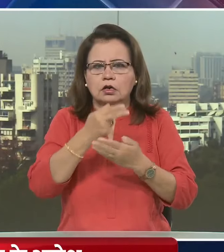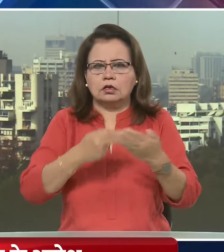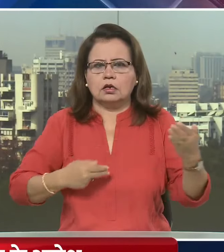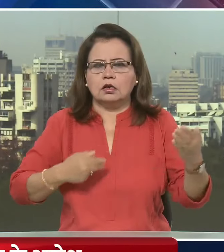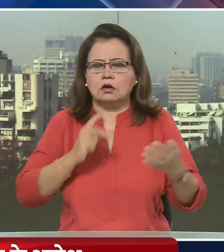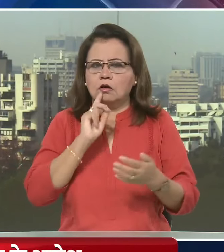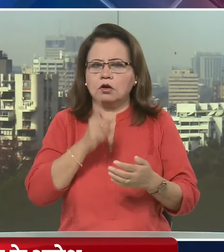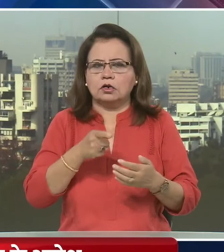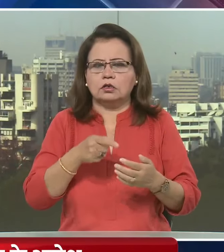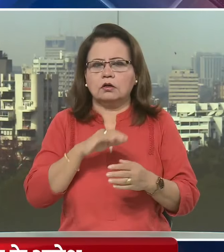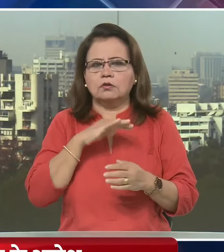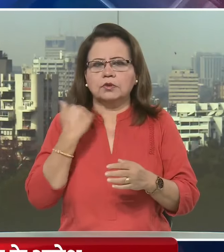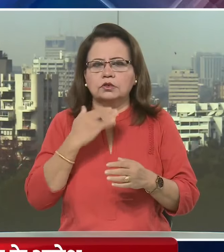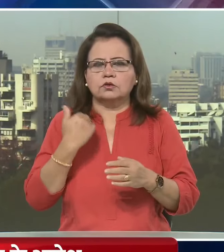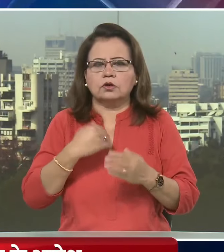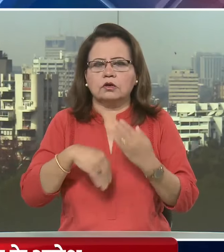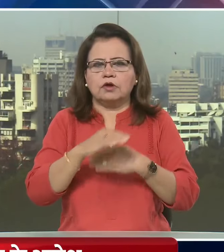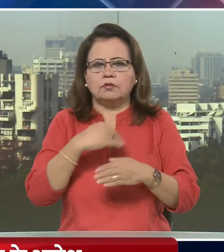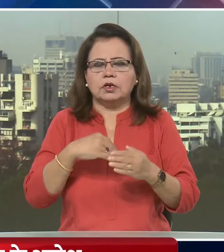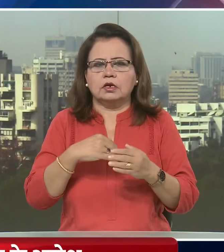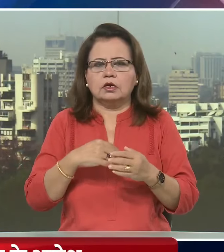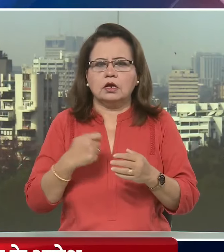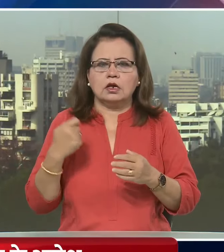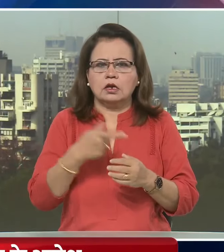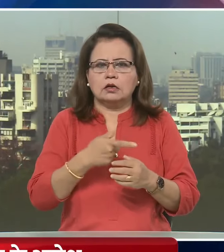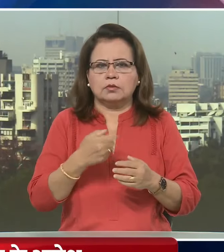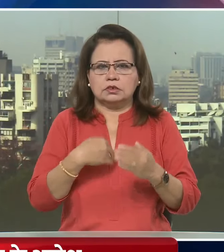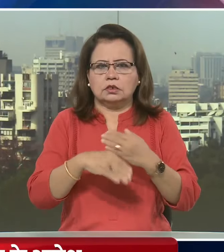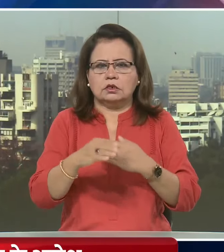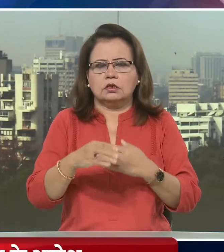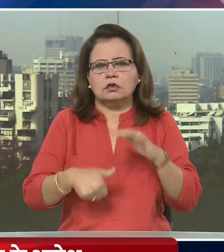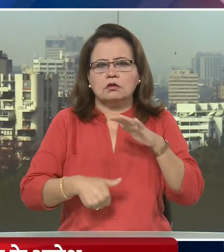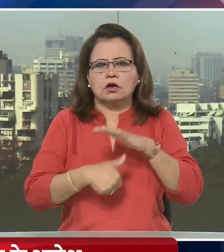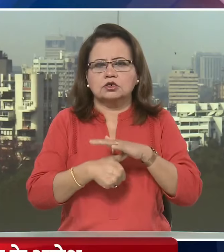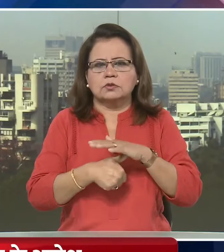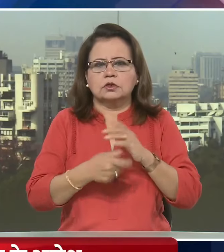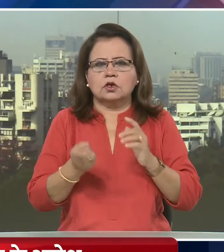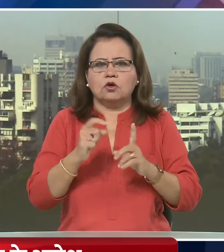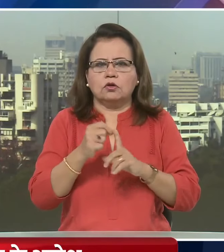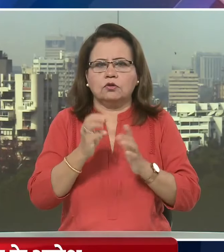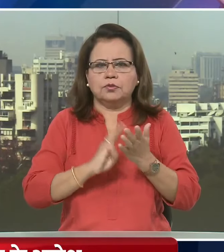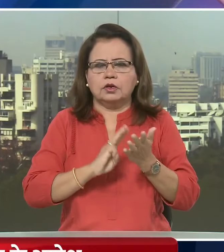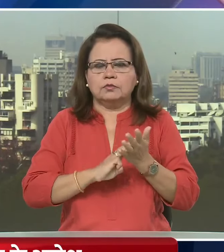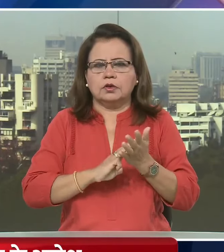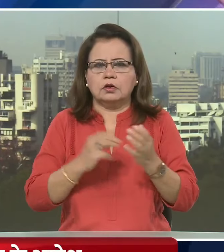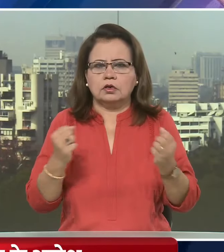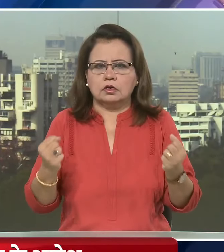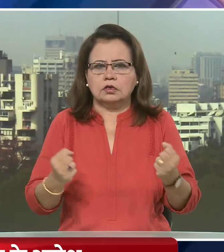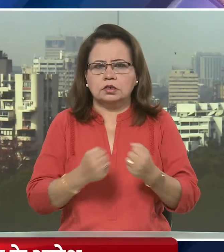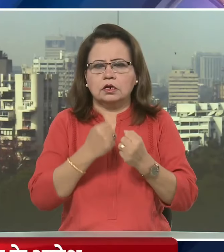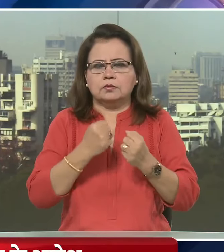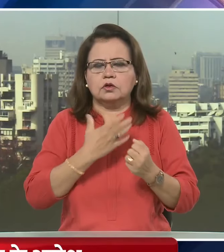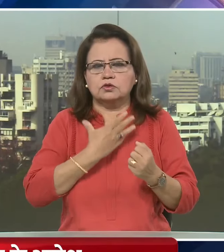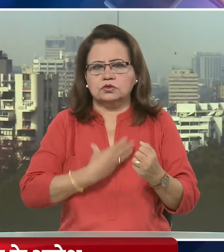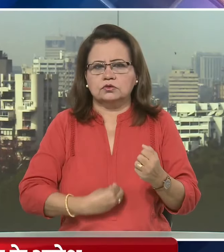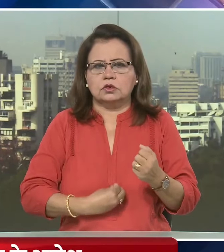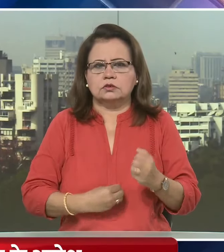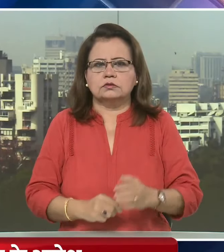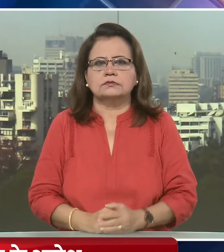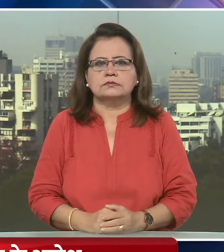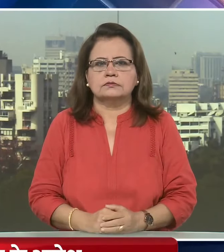आदेश। मृतकों के परिजनों के लिए मुआवजे का किया ऐलान। राष्ट्रपति और प्रधानमंत्री ने हादसे पर जताया शोक।